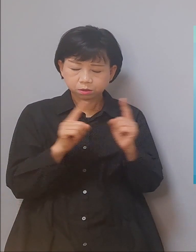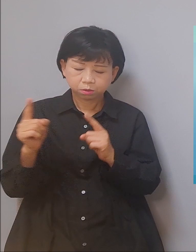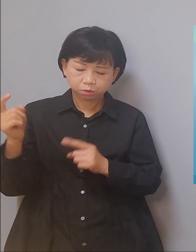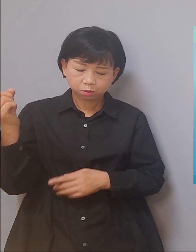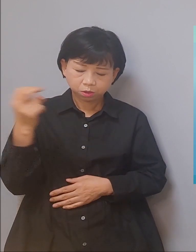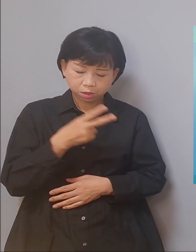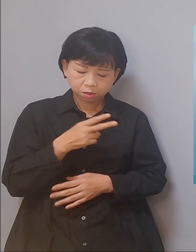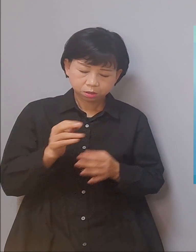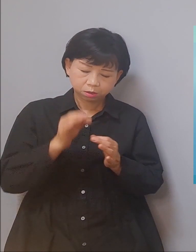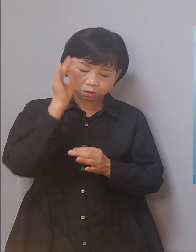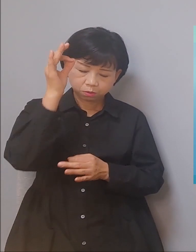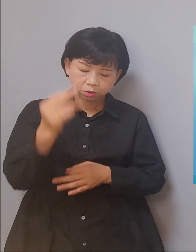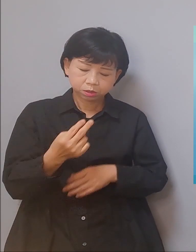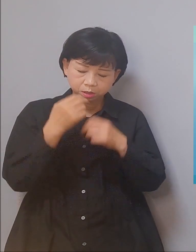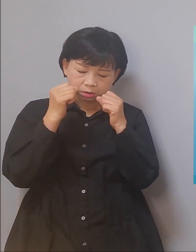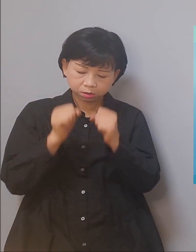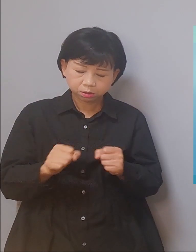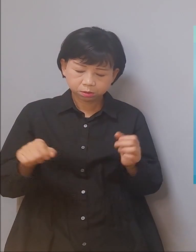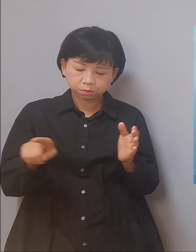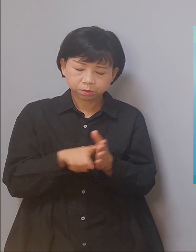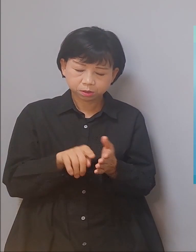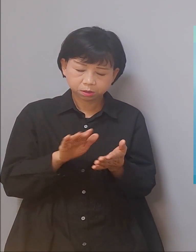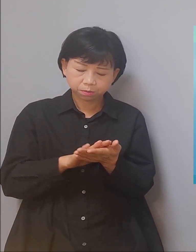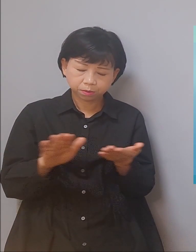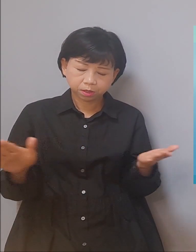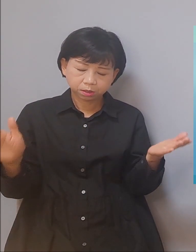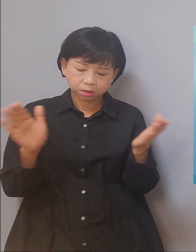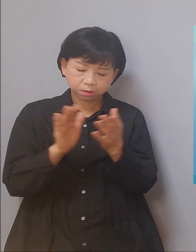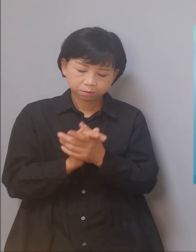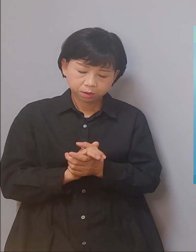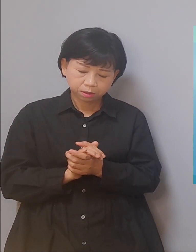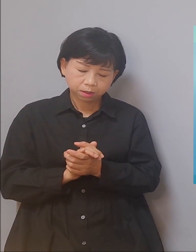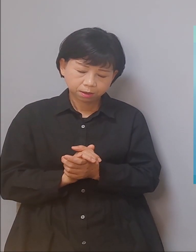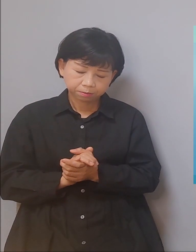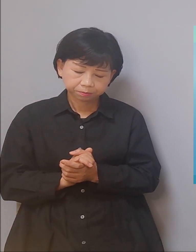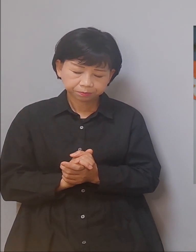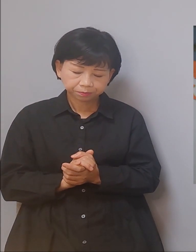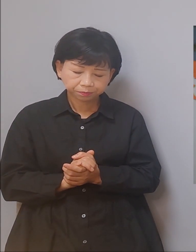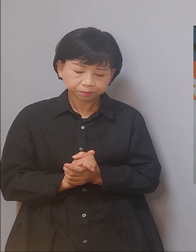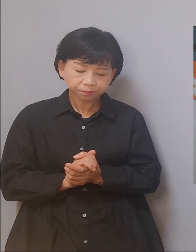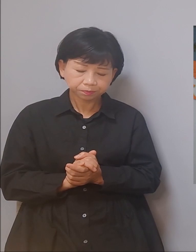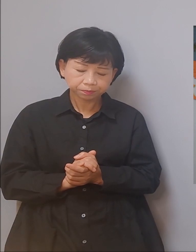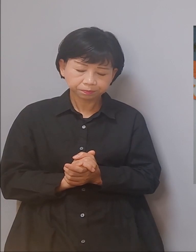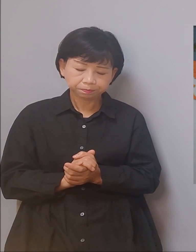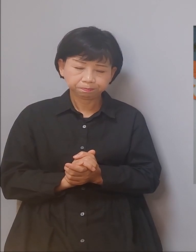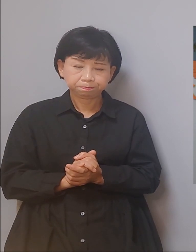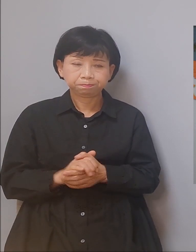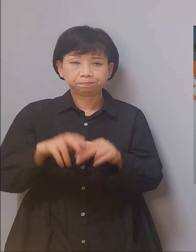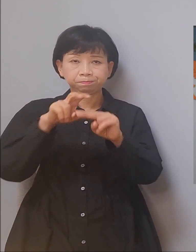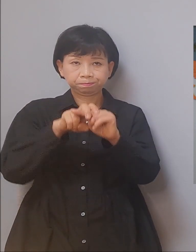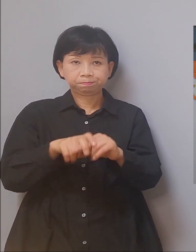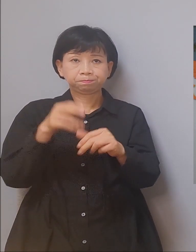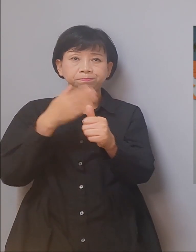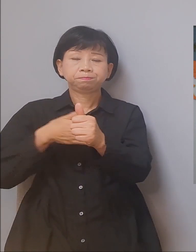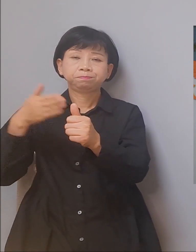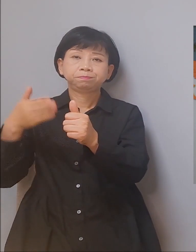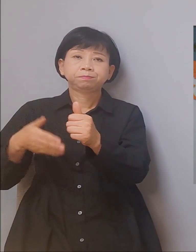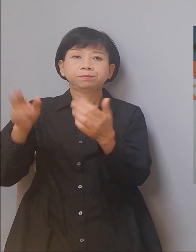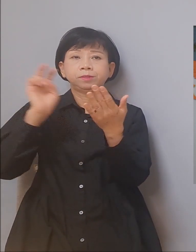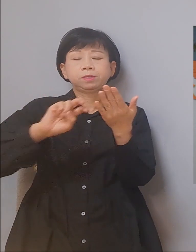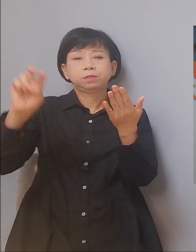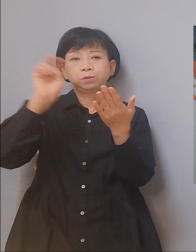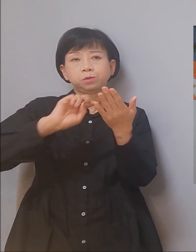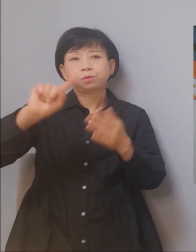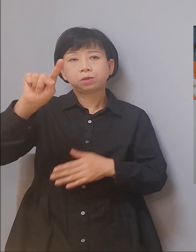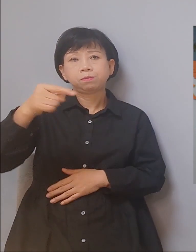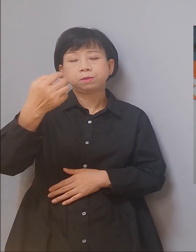사는 것과 영원히 사는 것을 믿사옵나이다. 아멘. 또 자리에 앉으셔서 주님을 찬양하도록